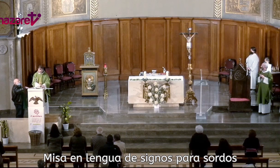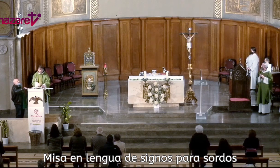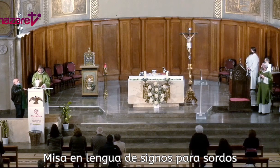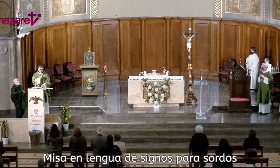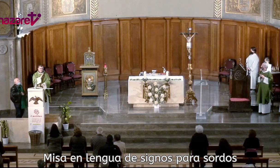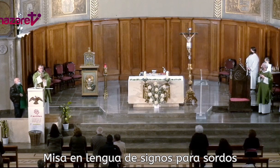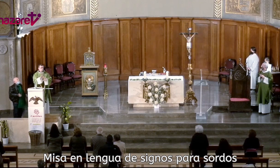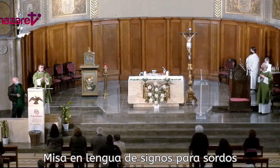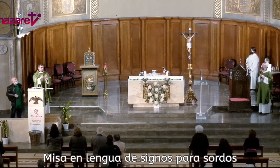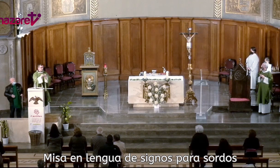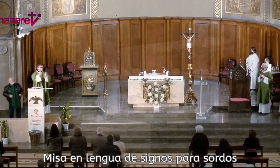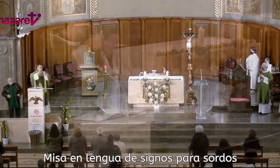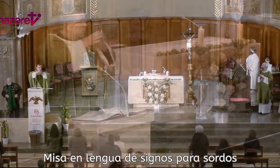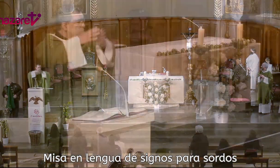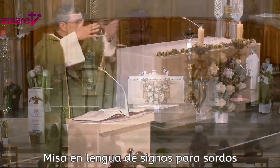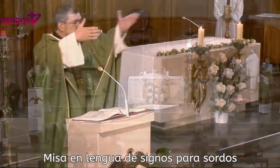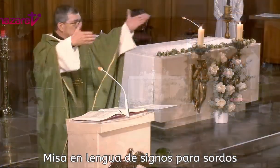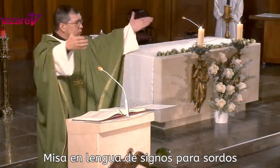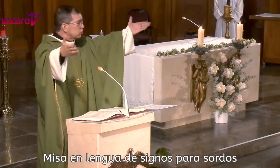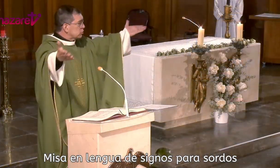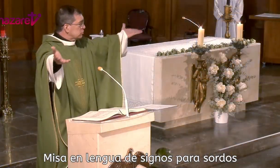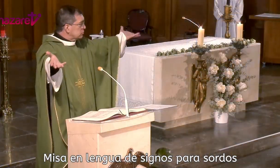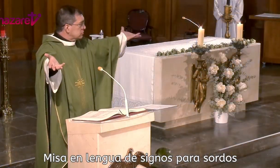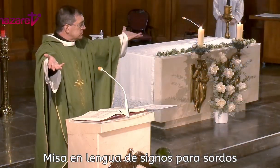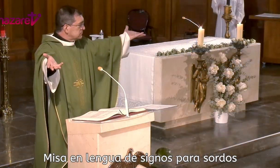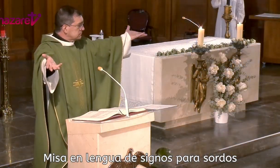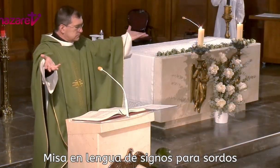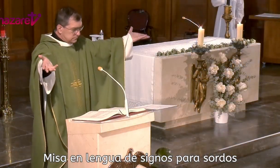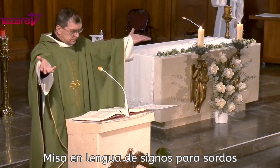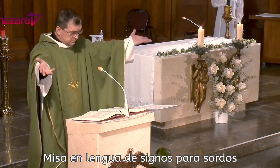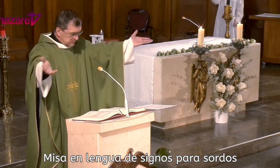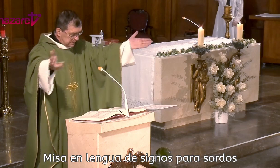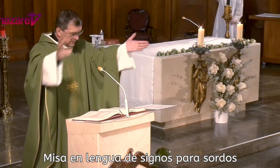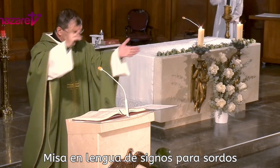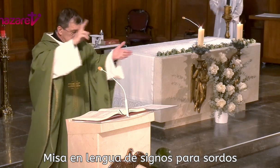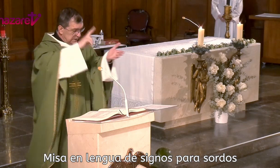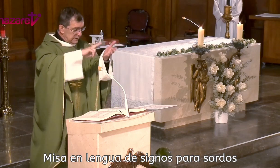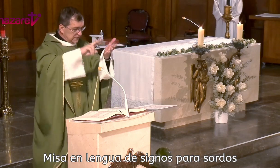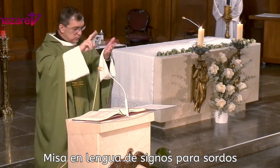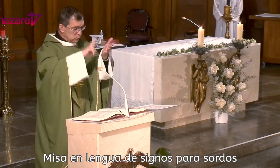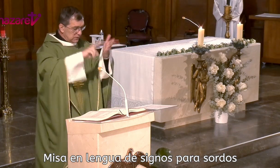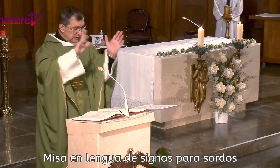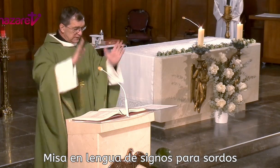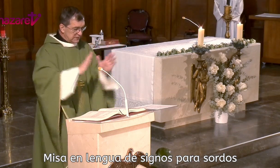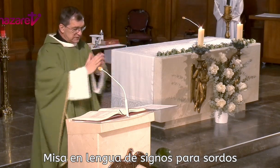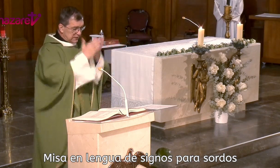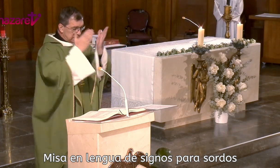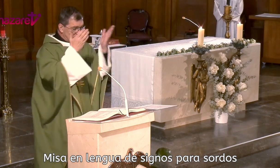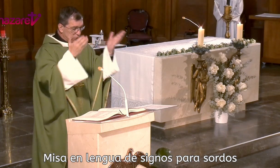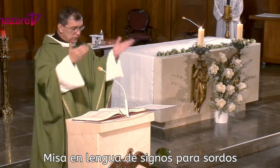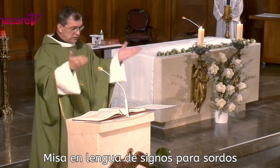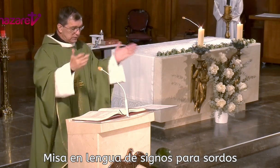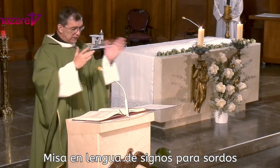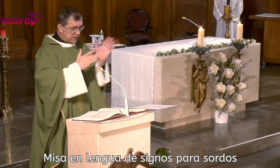El Señor esté con vosotros. Con tu espíritu. Lectura del Santo